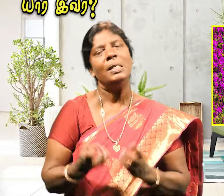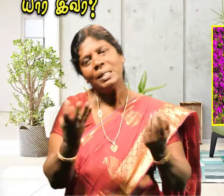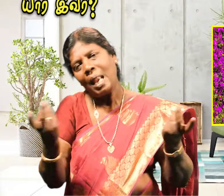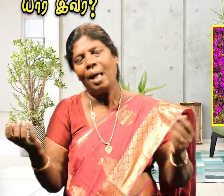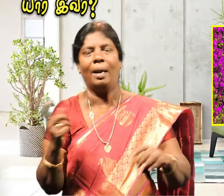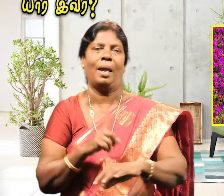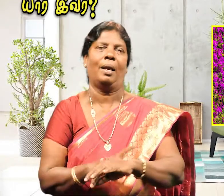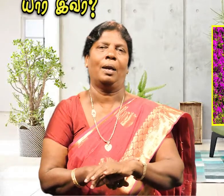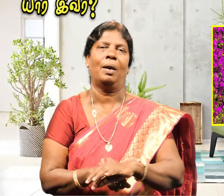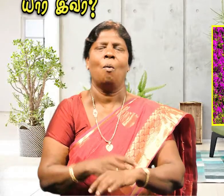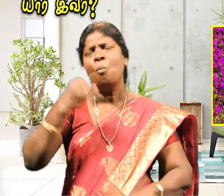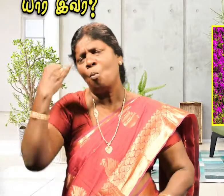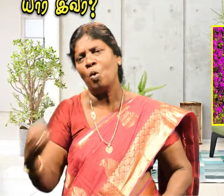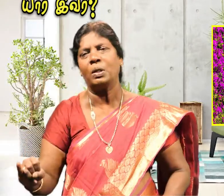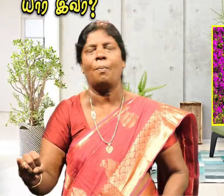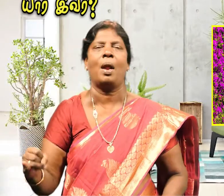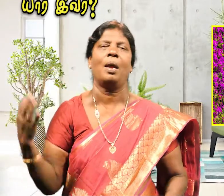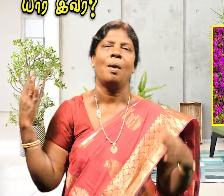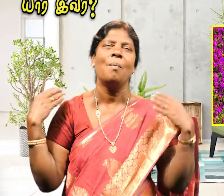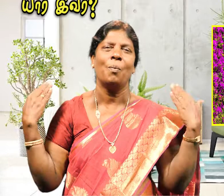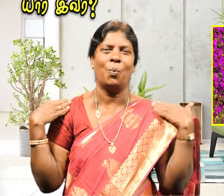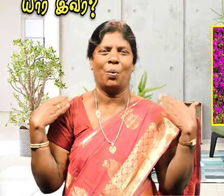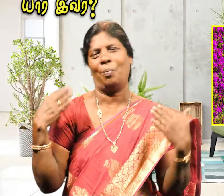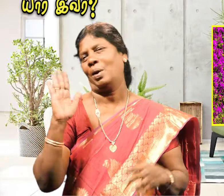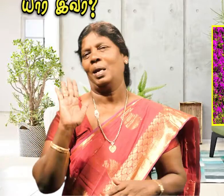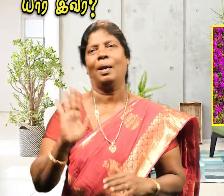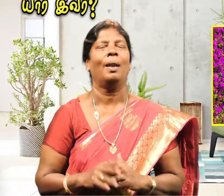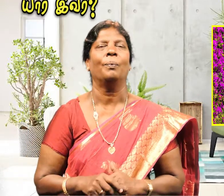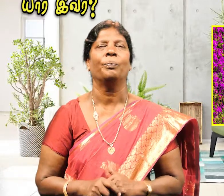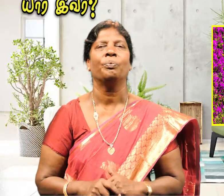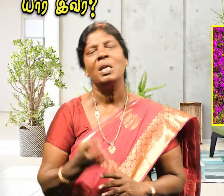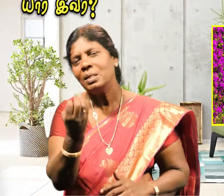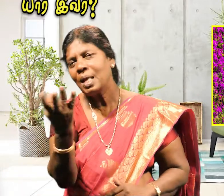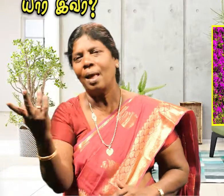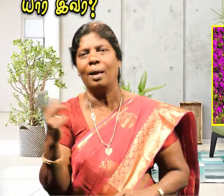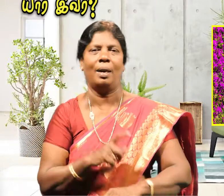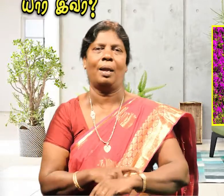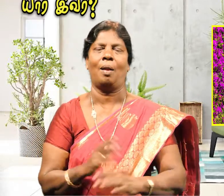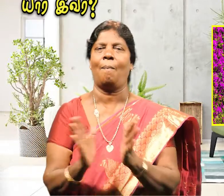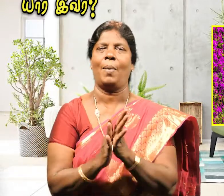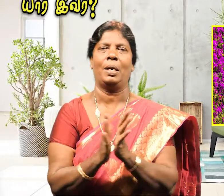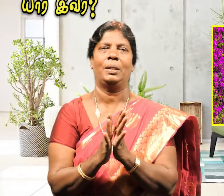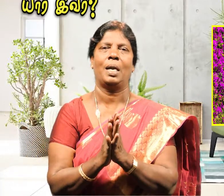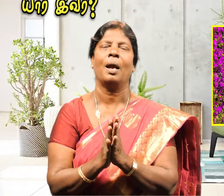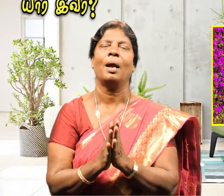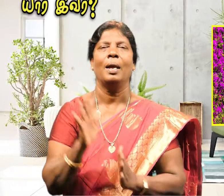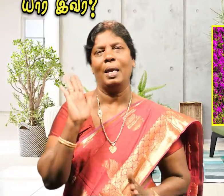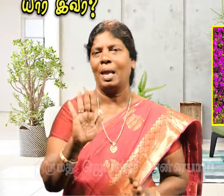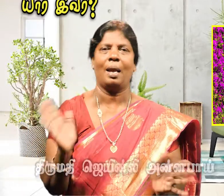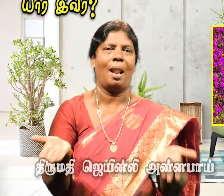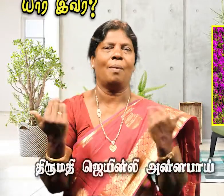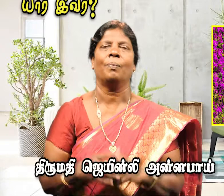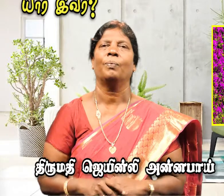ஏற்படுத்தலாம், சில நேரத்தில் அது மோசமான பாதிப்புகளை ஏற்படுத்தலாம், சில நேரங்களில்